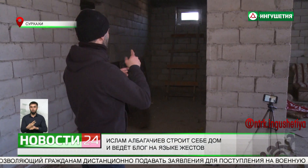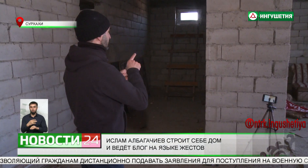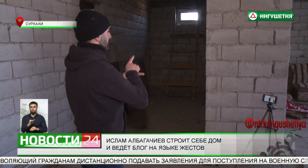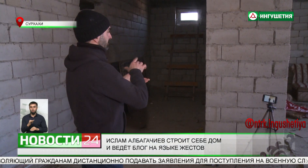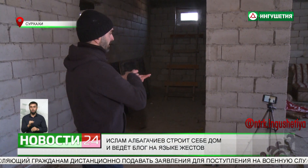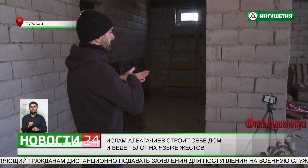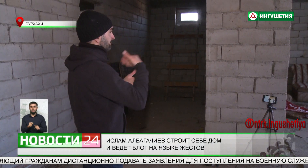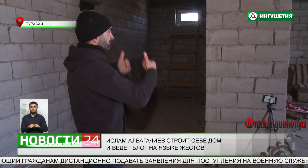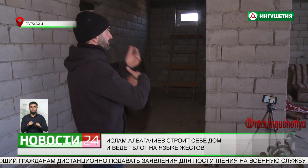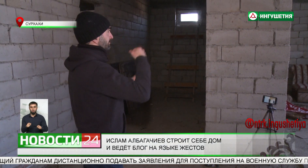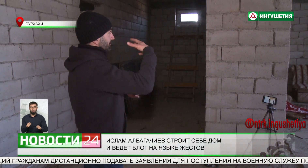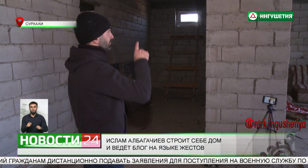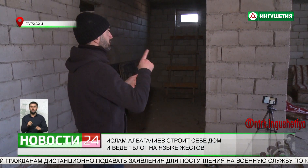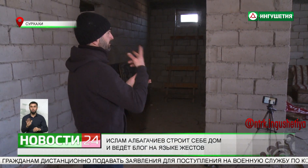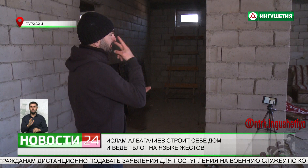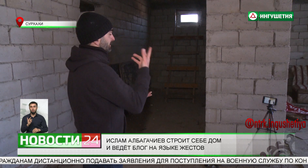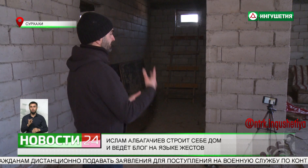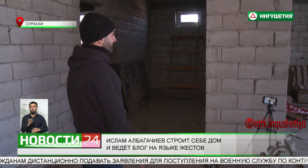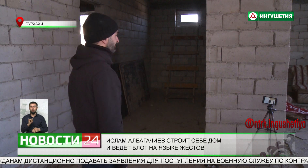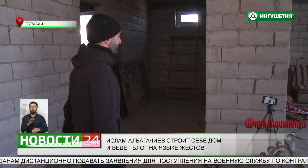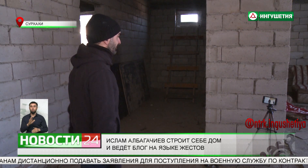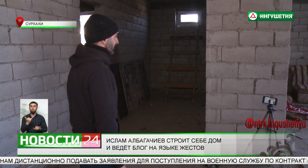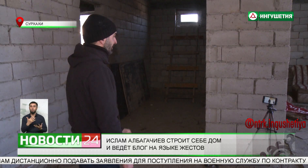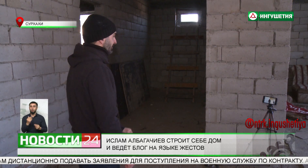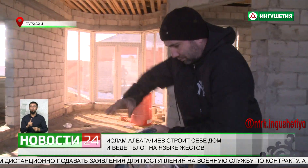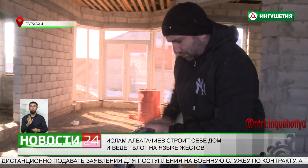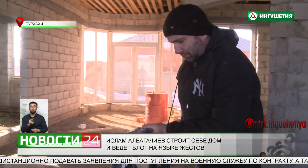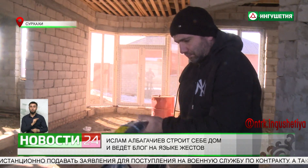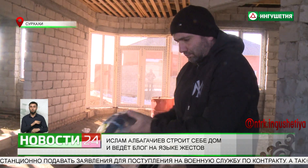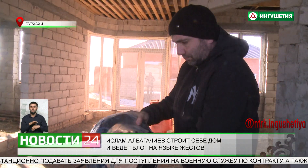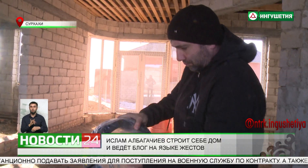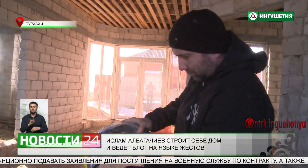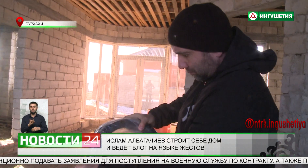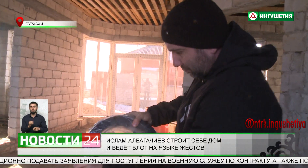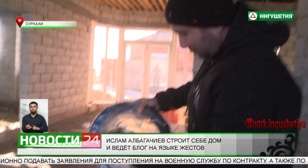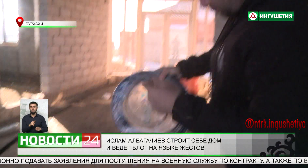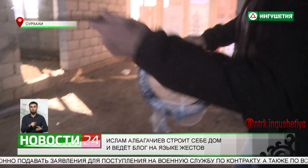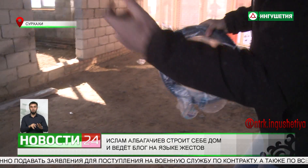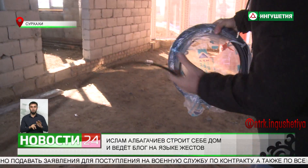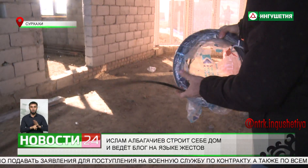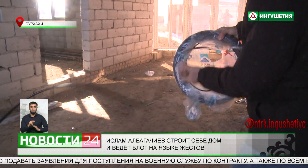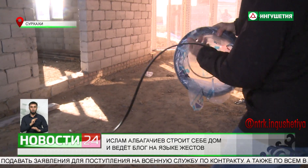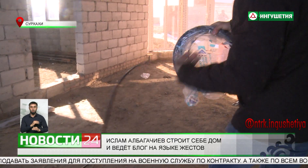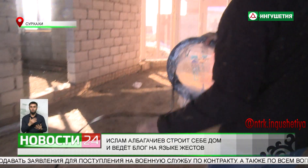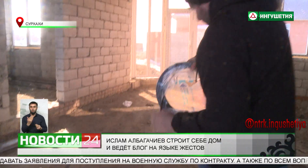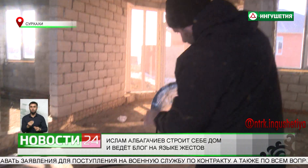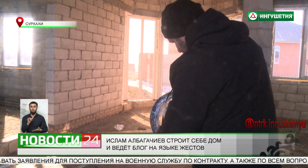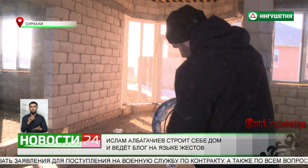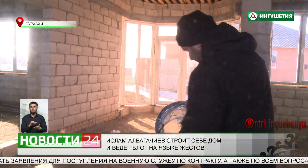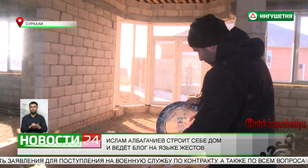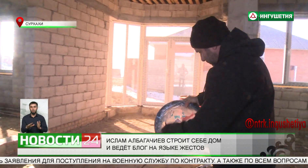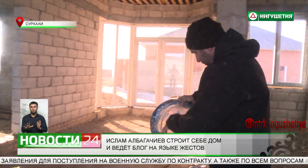включает видеокамеру. Приветствие, определение задач на сегодняшний день и плавный переход к работе. Сегодня